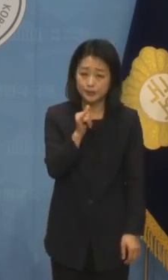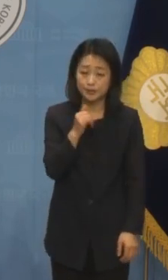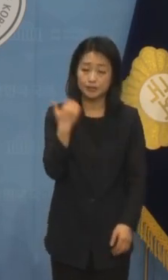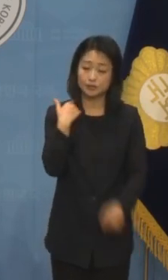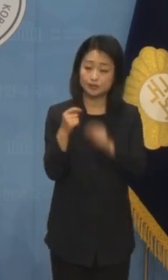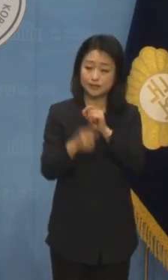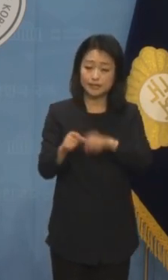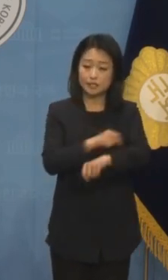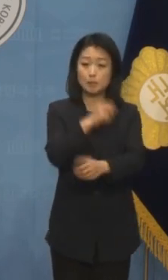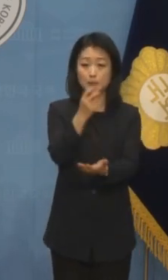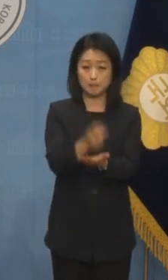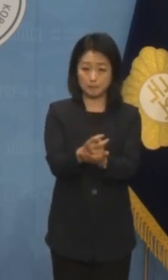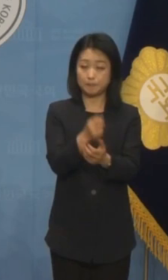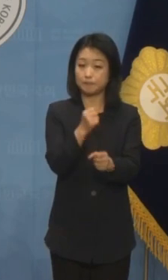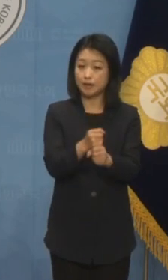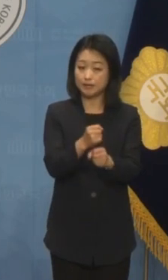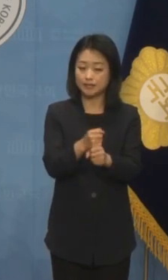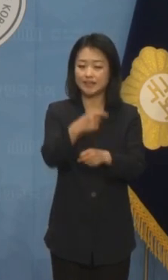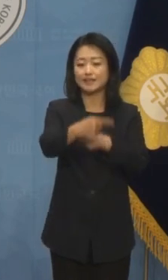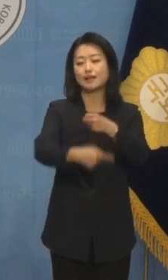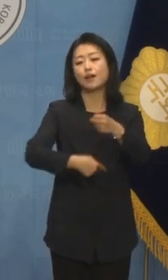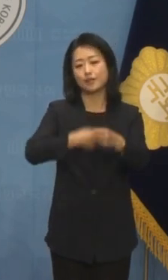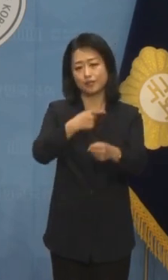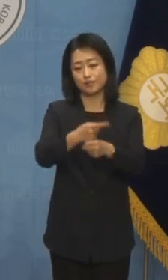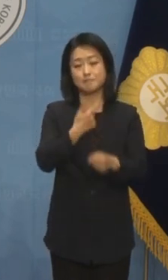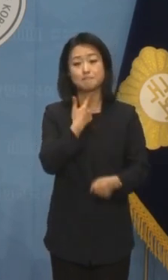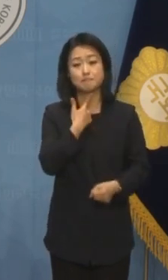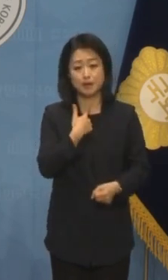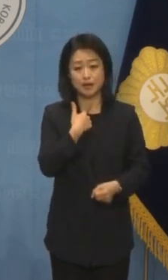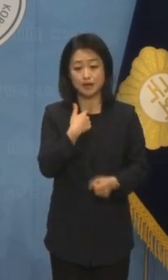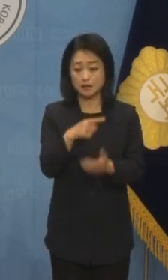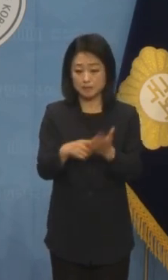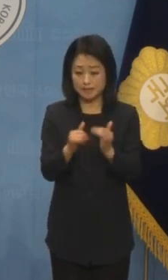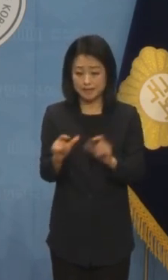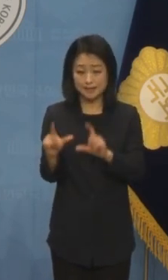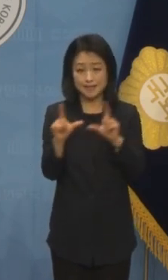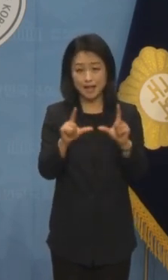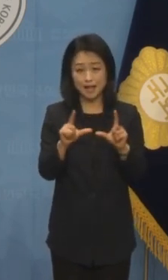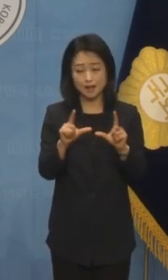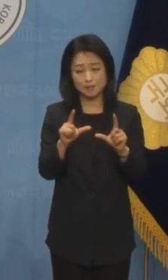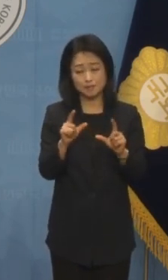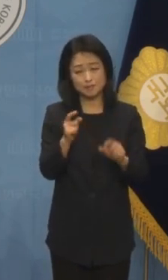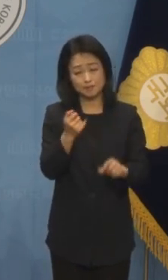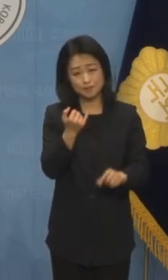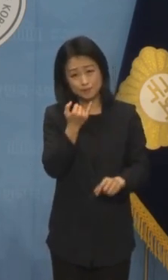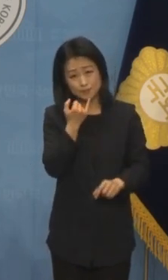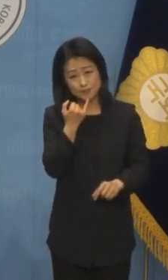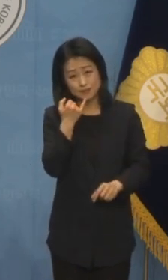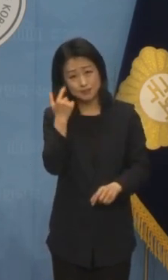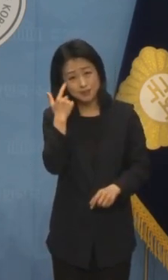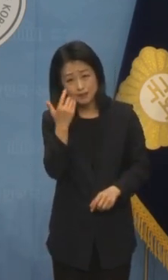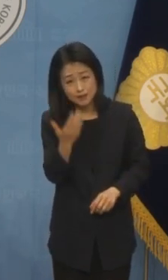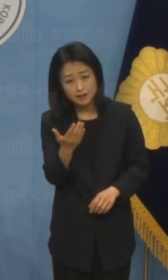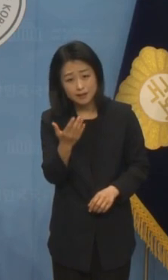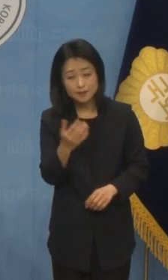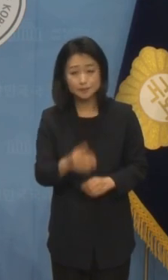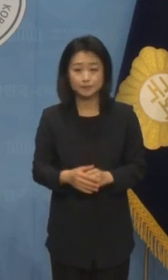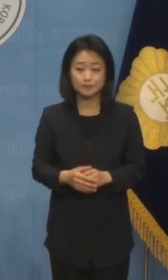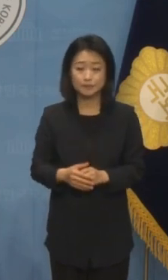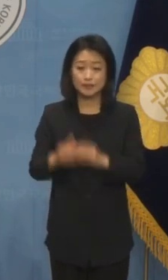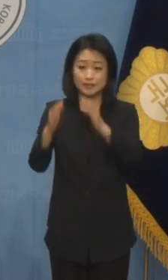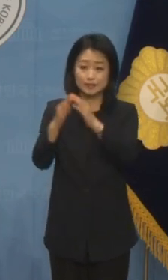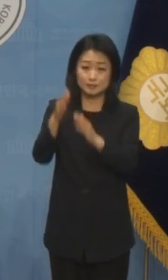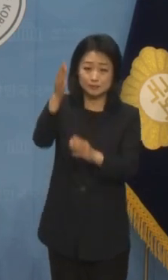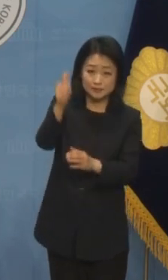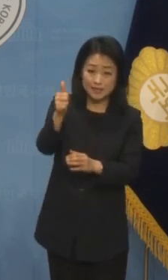사기 특별법이 제정된 지 1년이 다 되어 갑니다. 그동안 피해자들의 삶이 조금이라도 나아졌습니까? 임대인의 사기 의도를